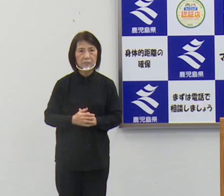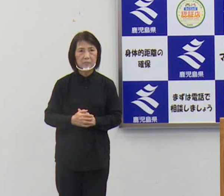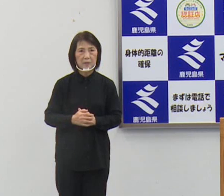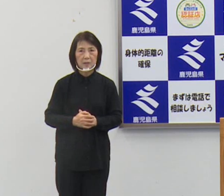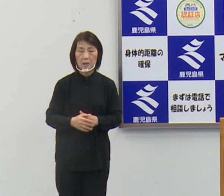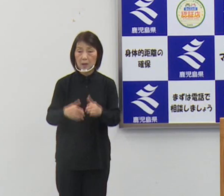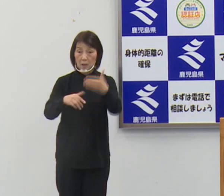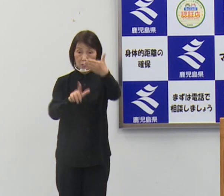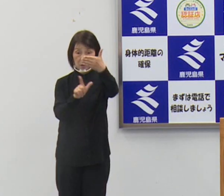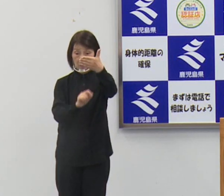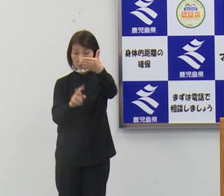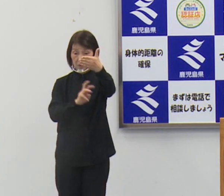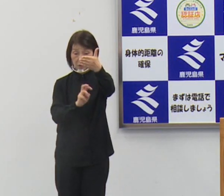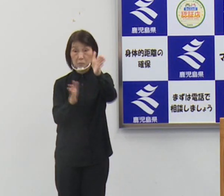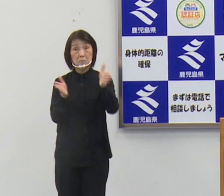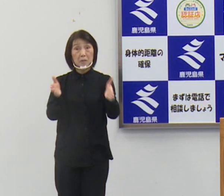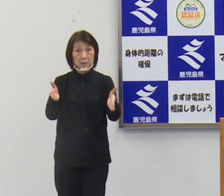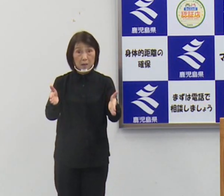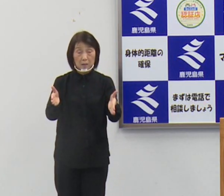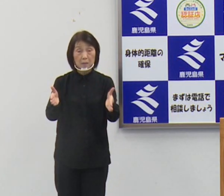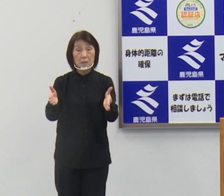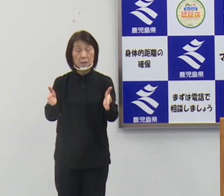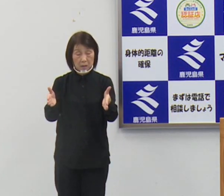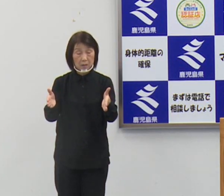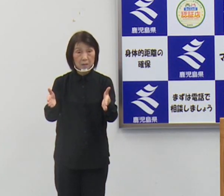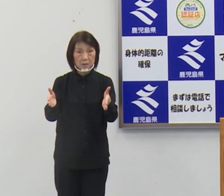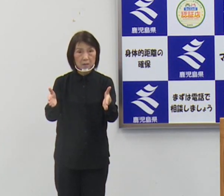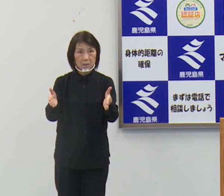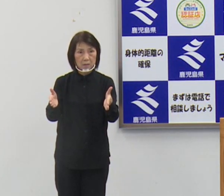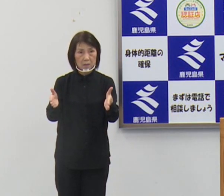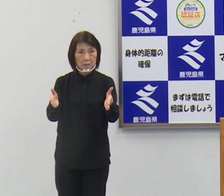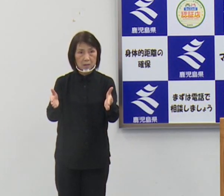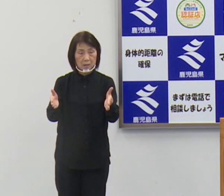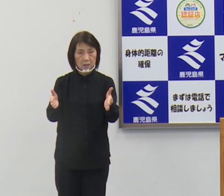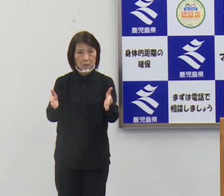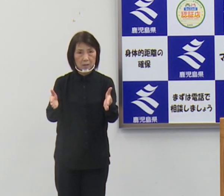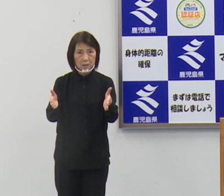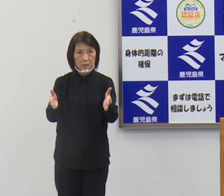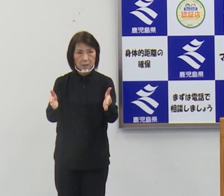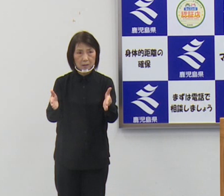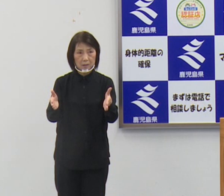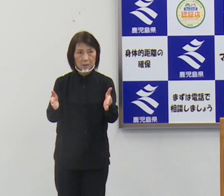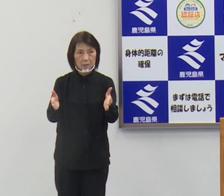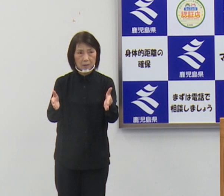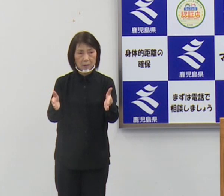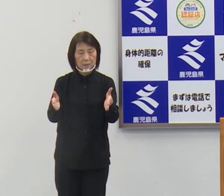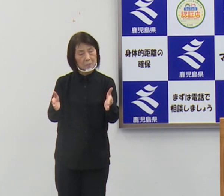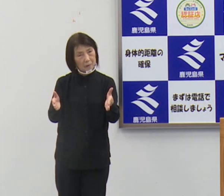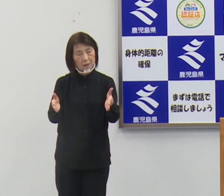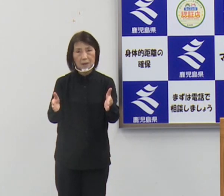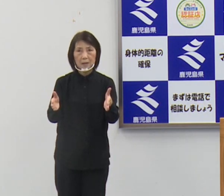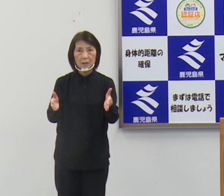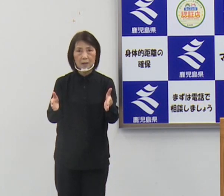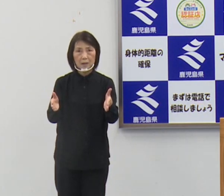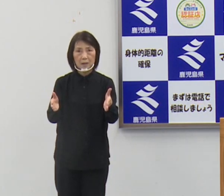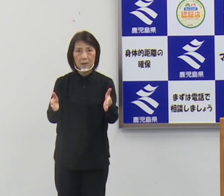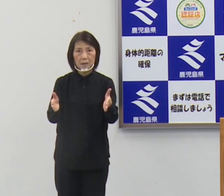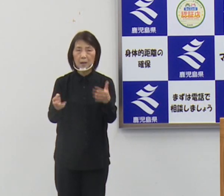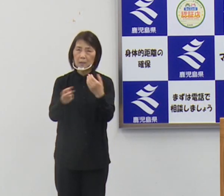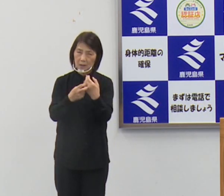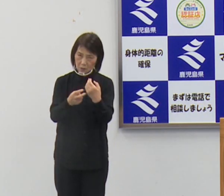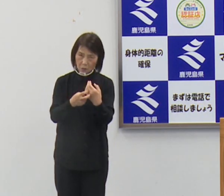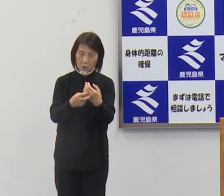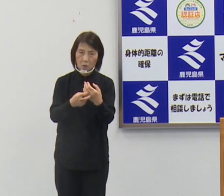30日までの間であと2週間ちょっとぐらいですけども、この医療